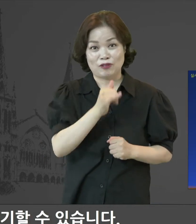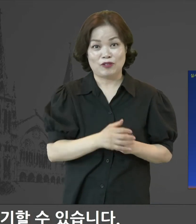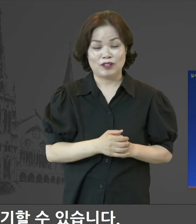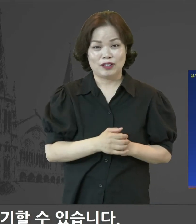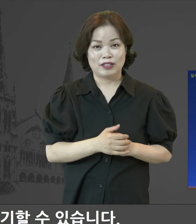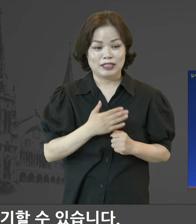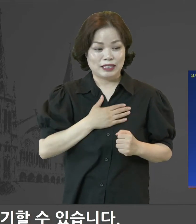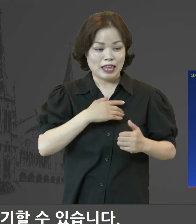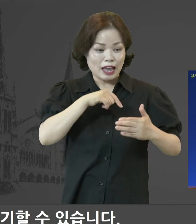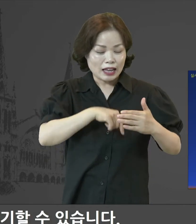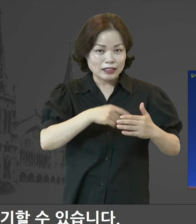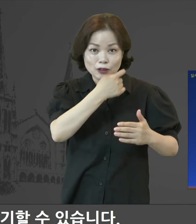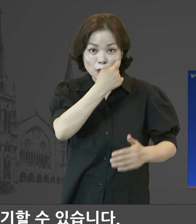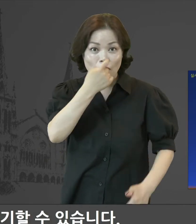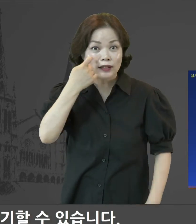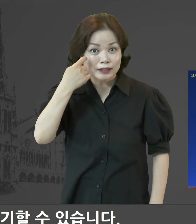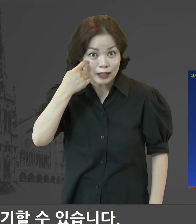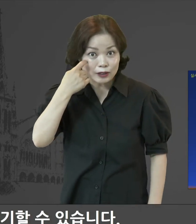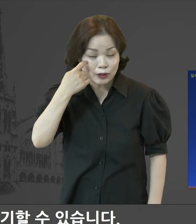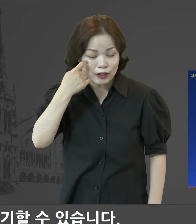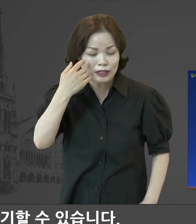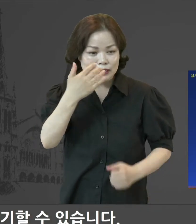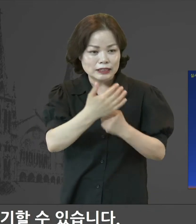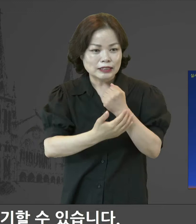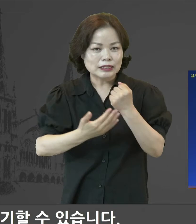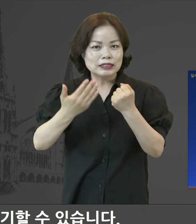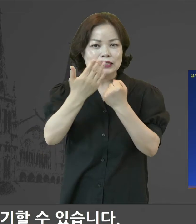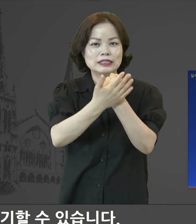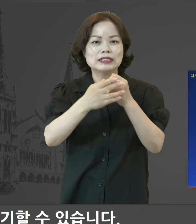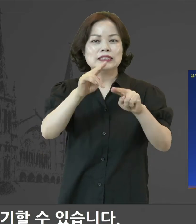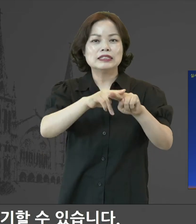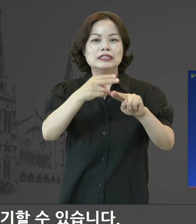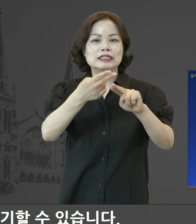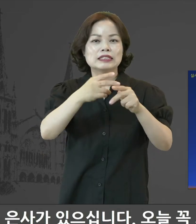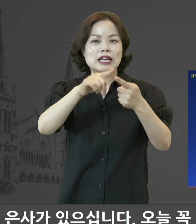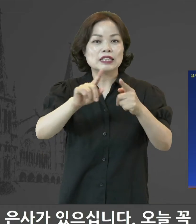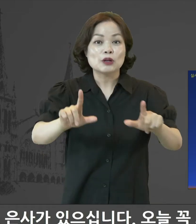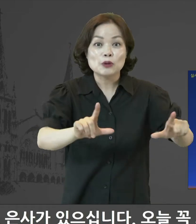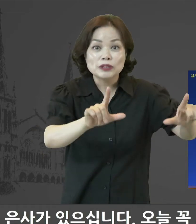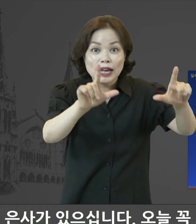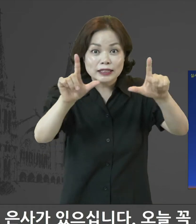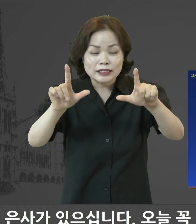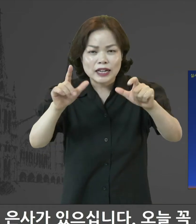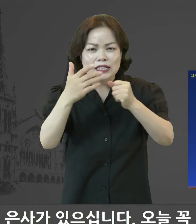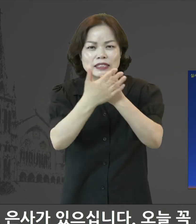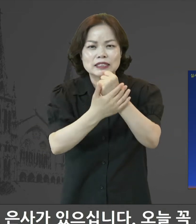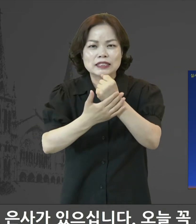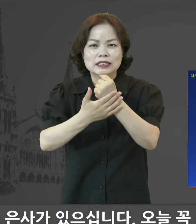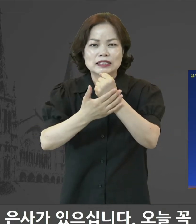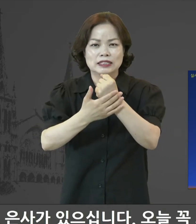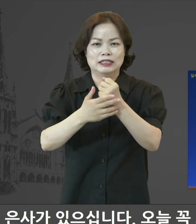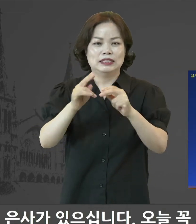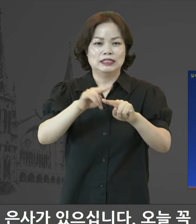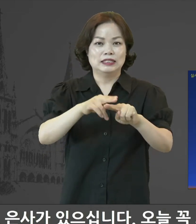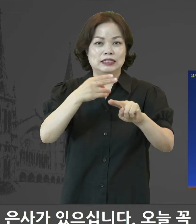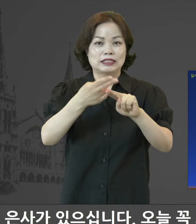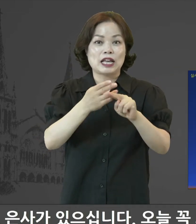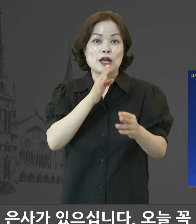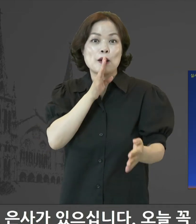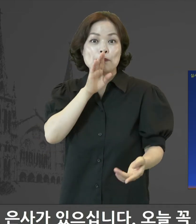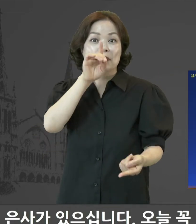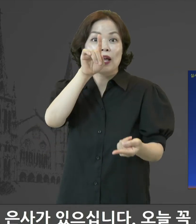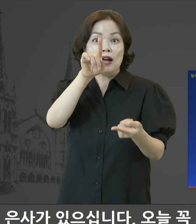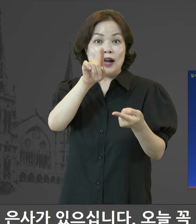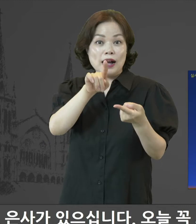내 안에서 확인하시고 그 은사를 따라 산다는 것, 그 은사를 따라